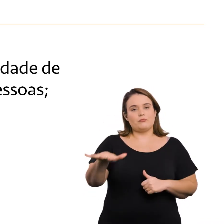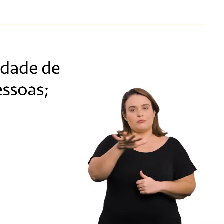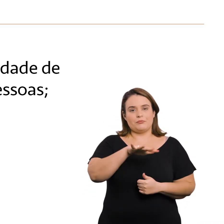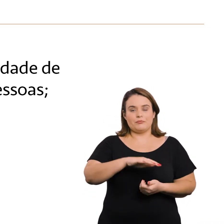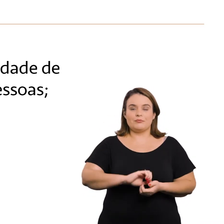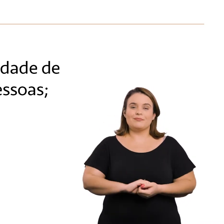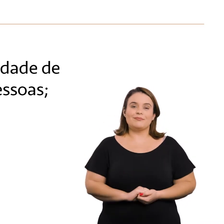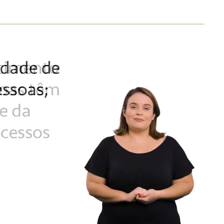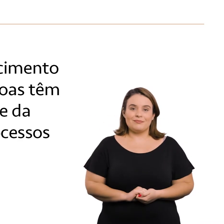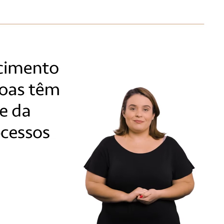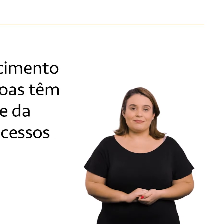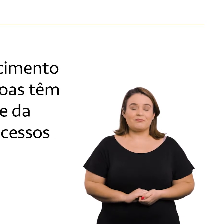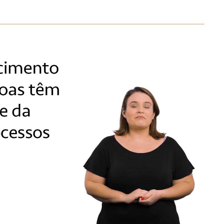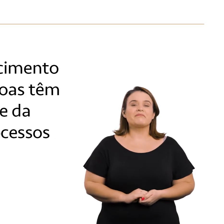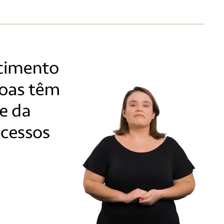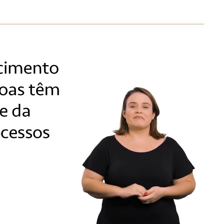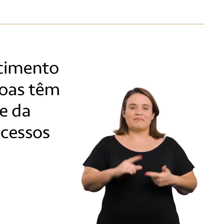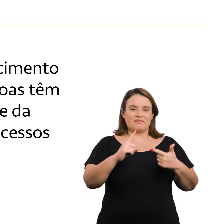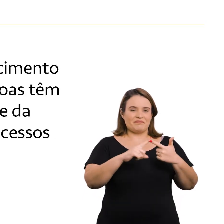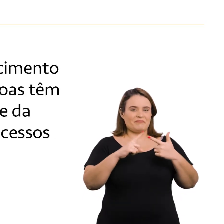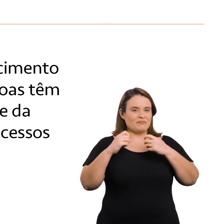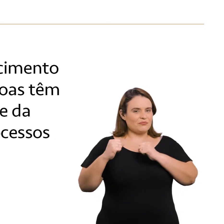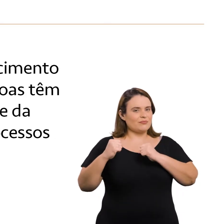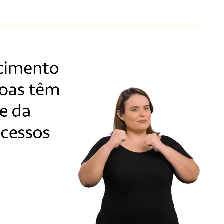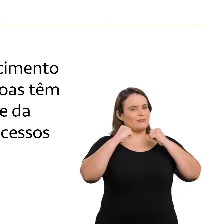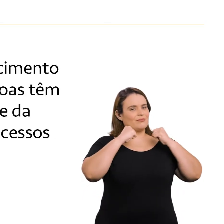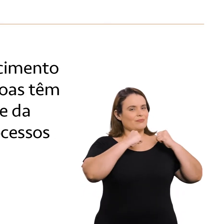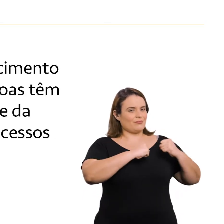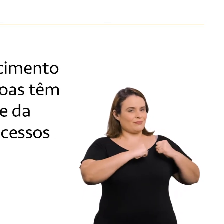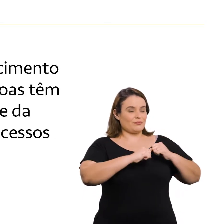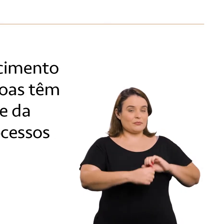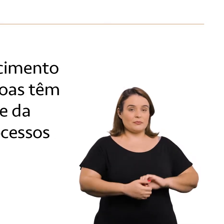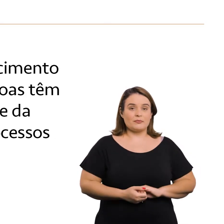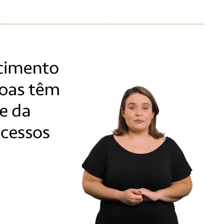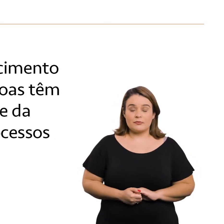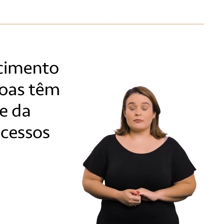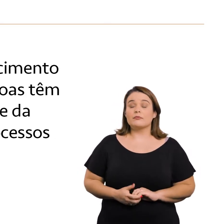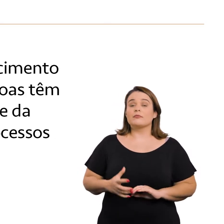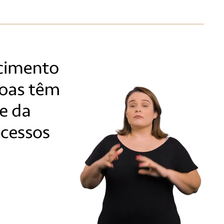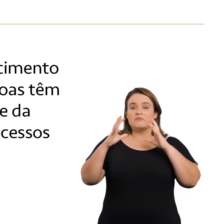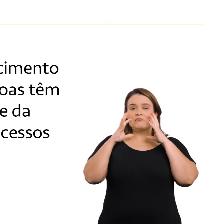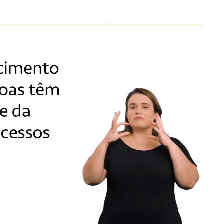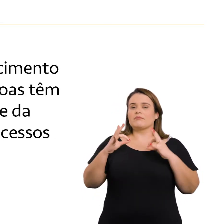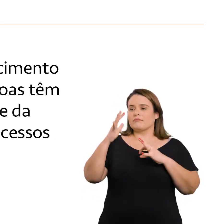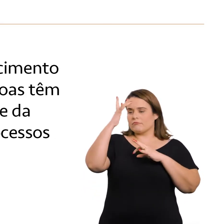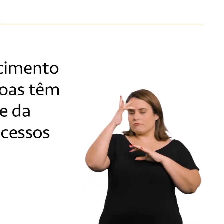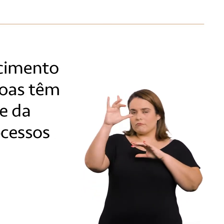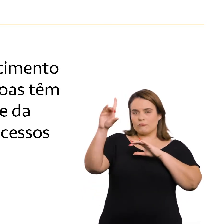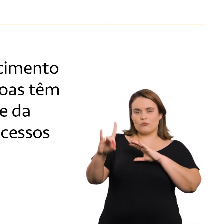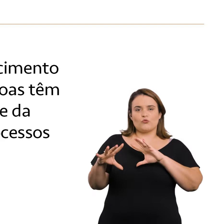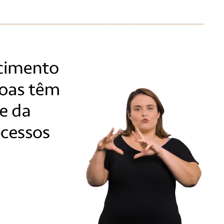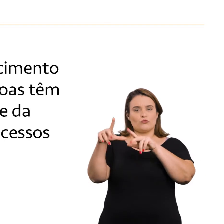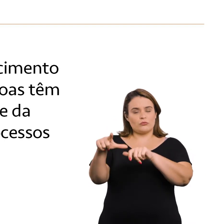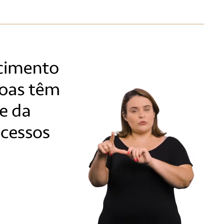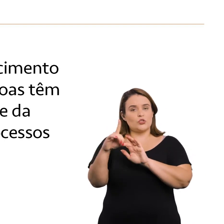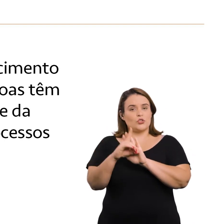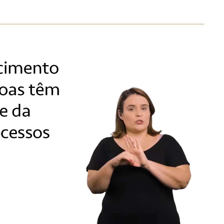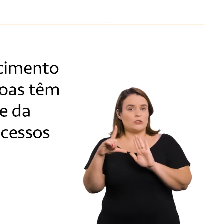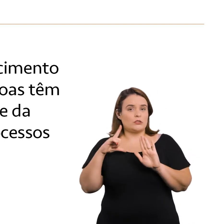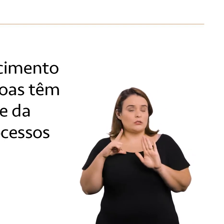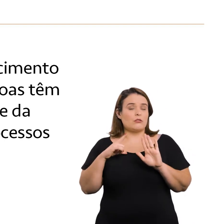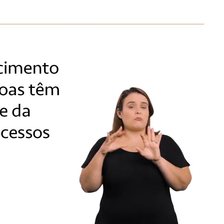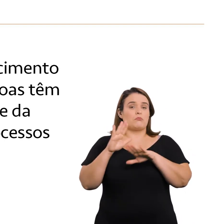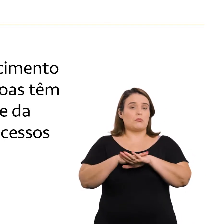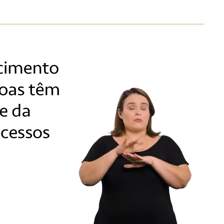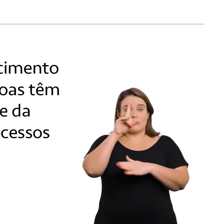todas as pessoas; empoderamento, reconhecimento do direito que todas as pessoas têm de participar da elaboração e